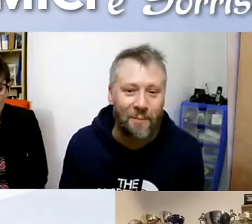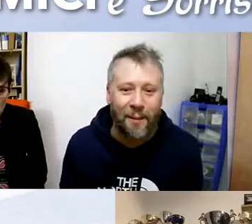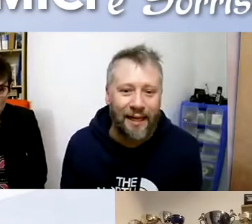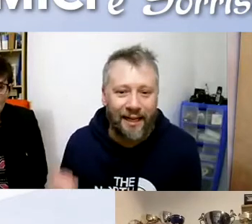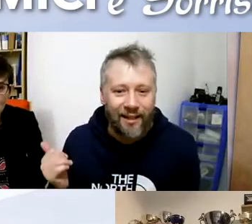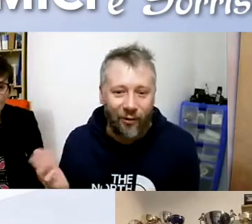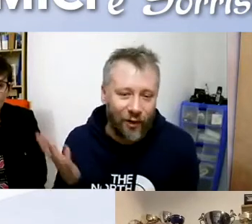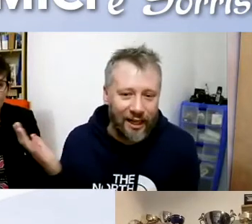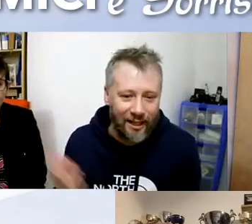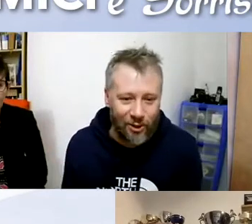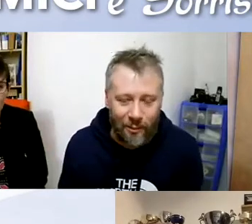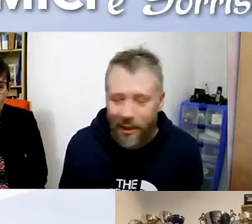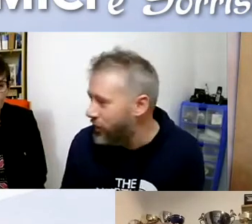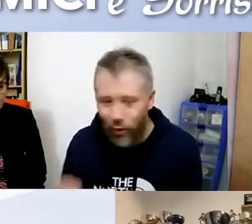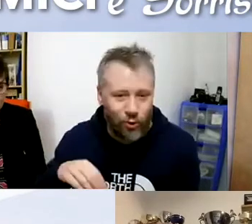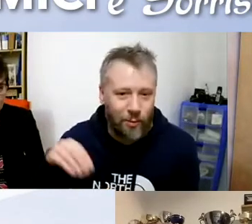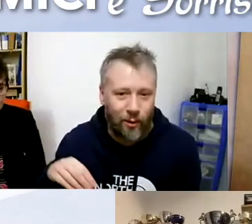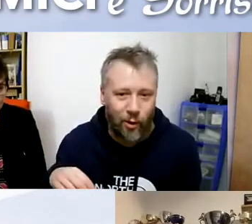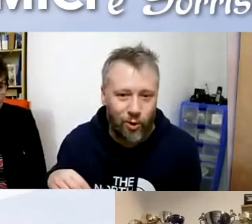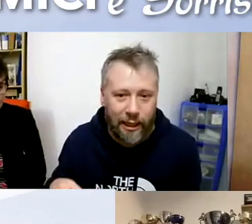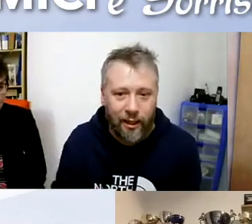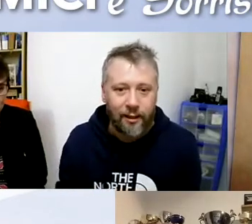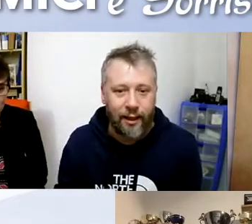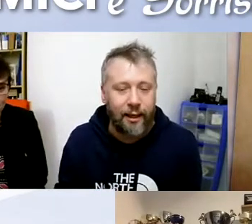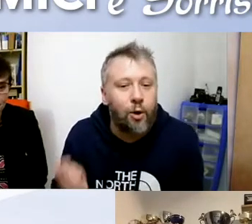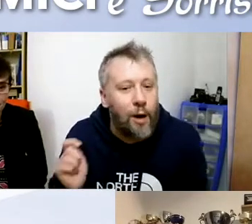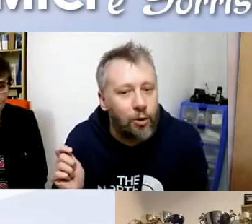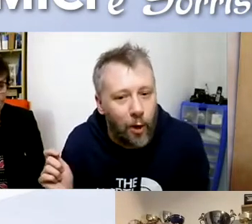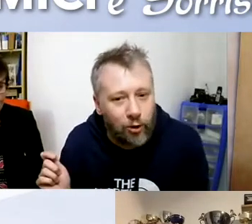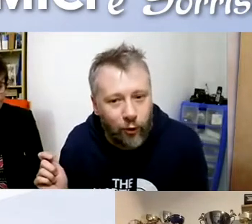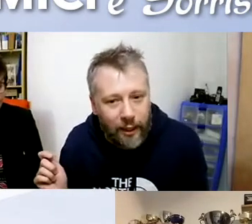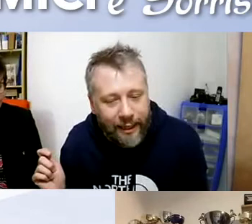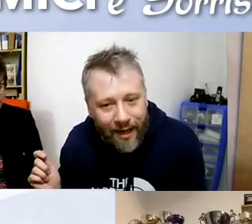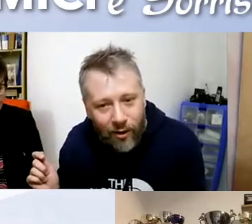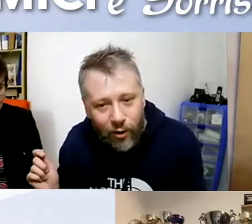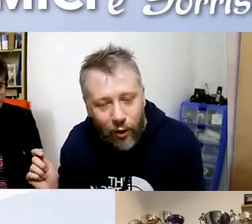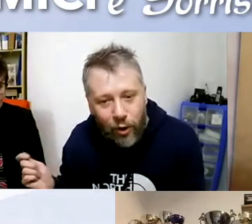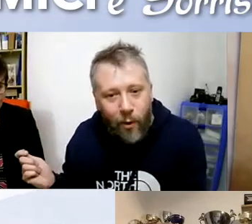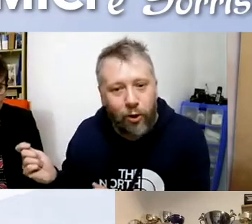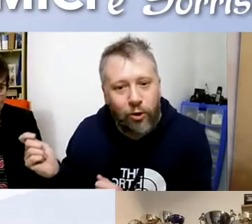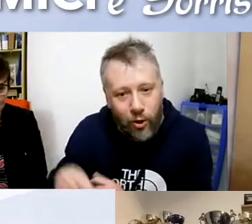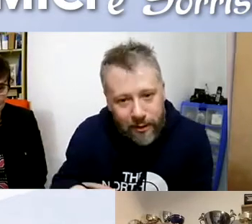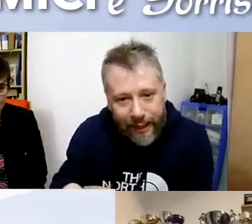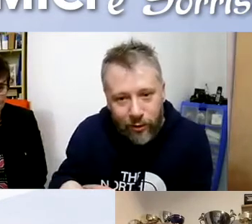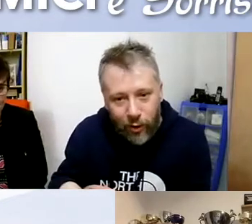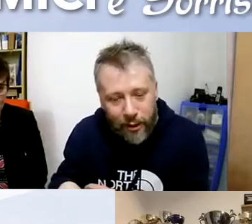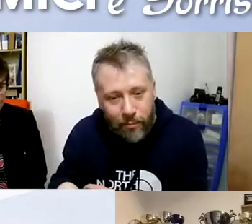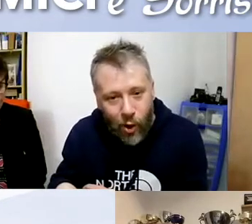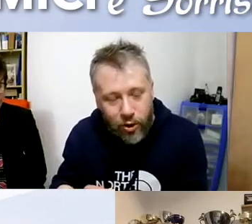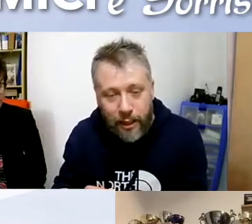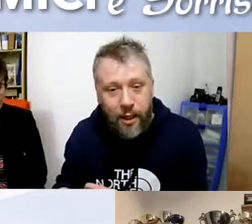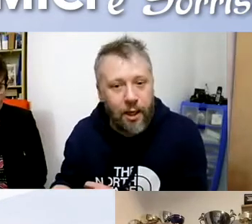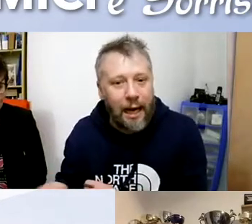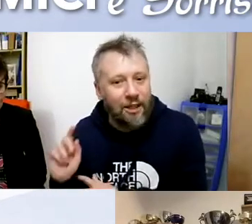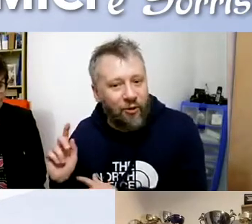Sono i bambini, figli del nostro amico, che sono sopra quel coso lì. Io quando porto fuori il cavallo lo riporto dentro in